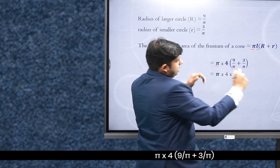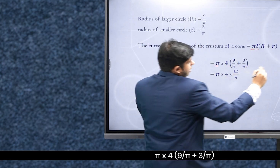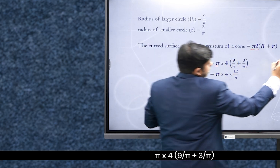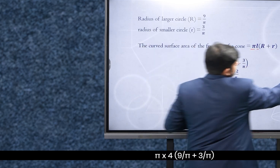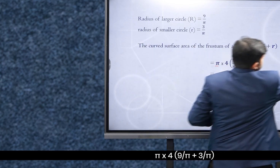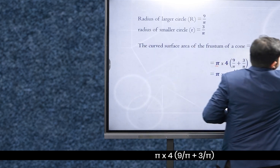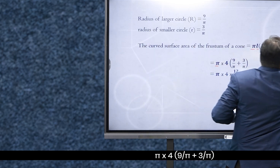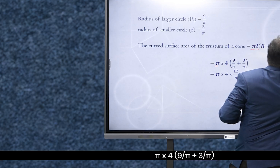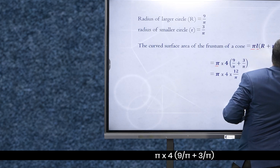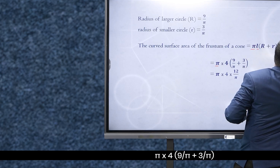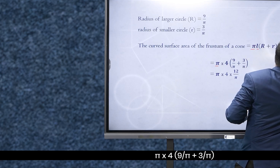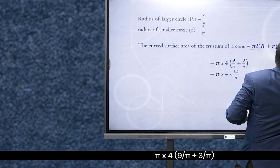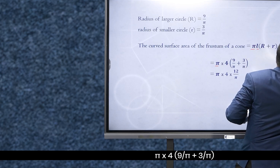பை.